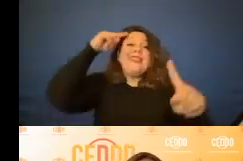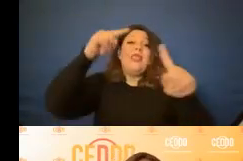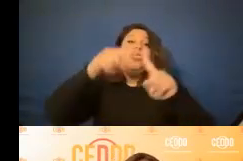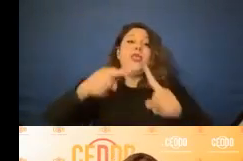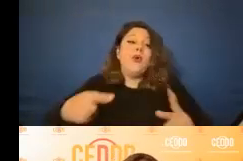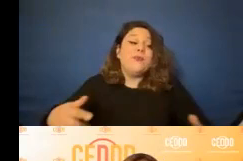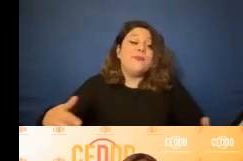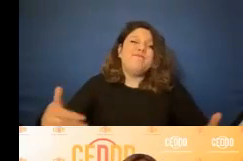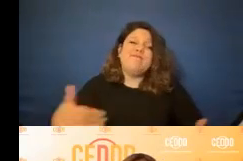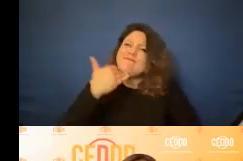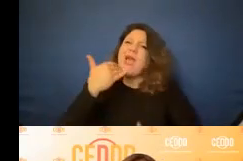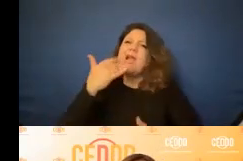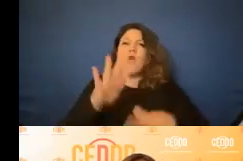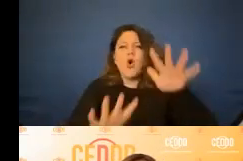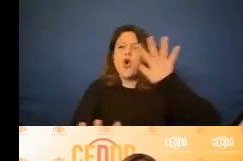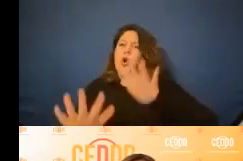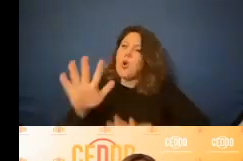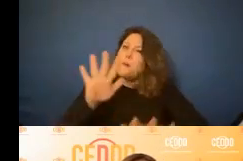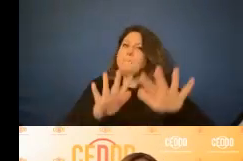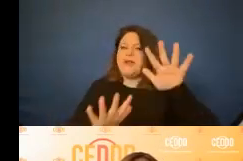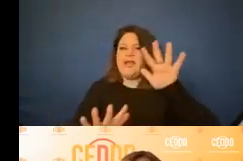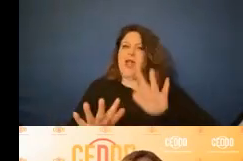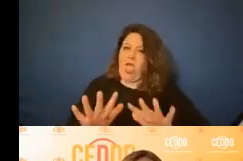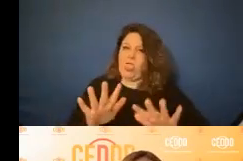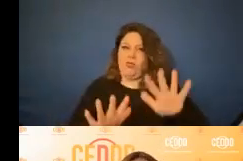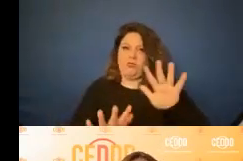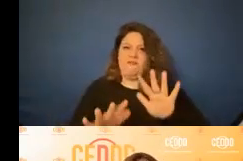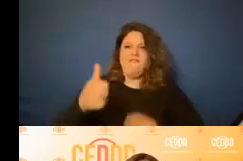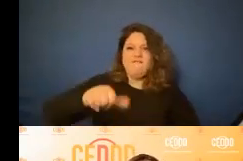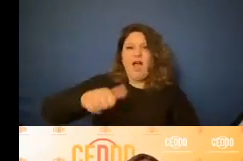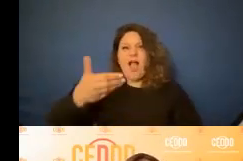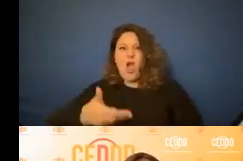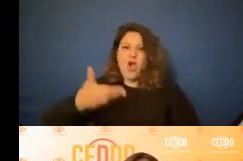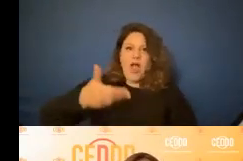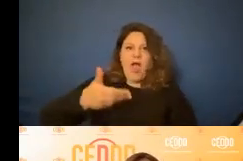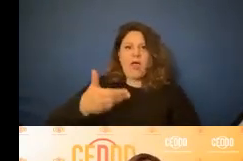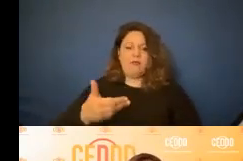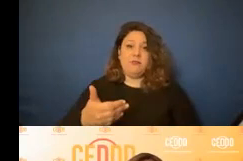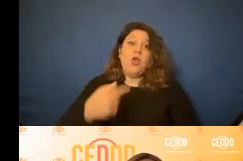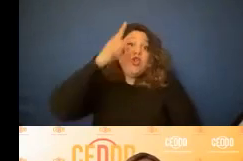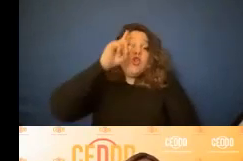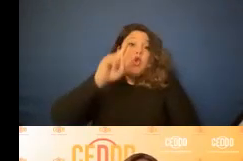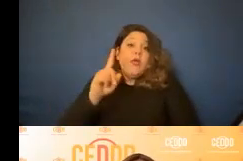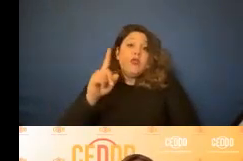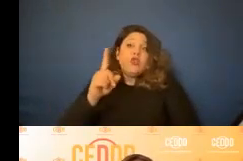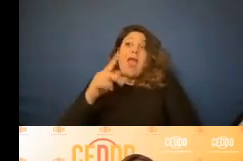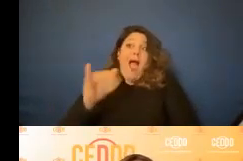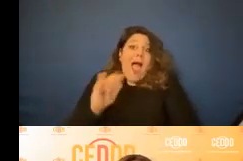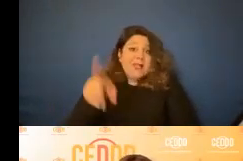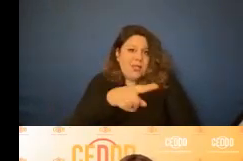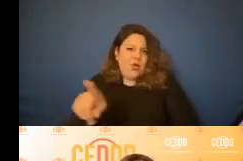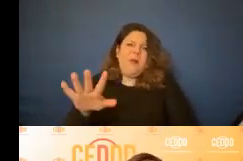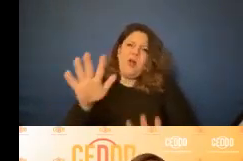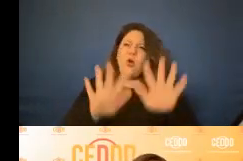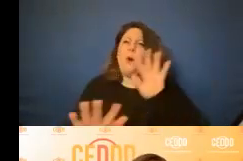es algo más complejo de poder al menos valorar. No digo que no lo haya, digo que es bastante más complicado, pero desde luego yo